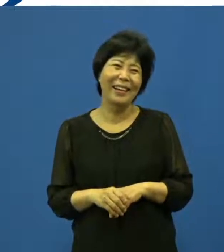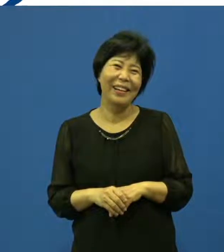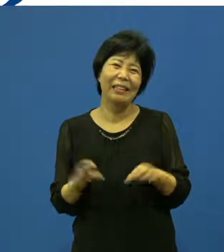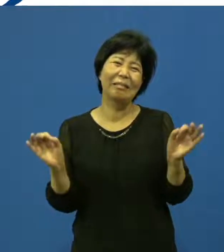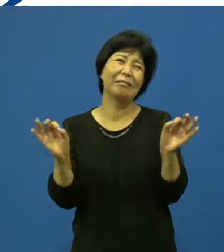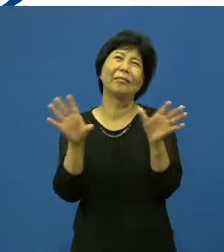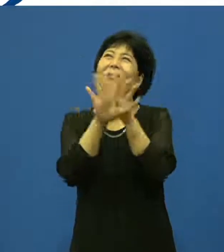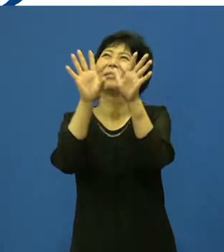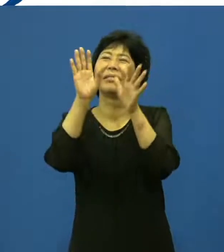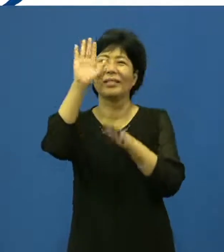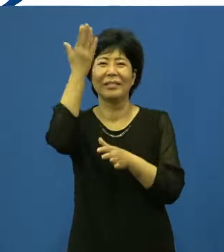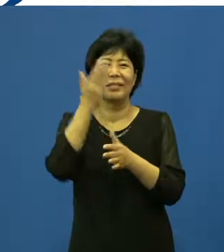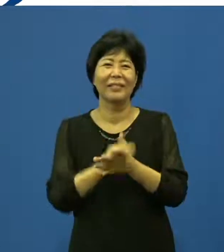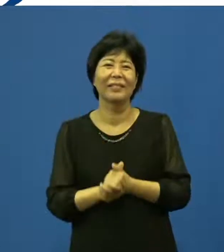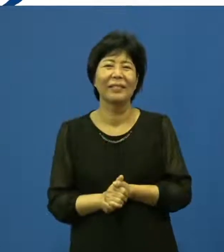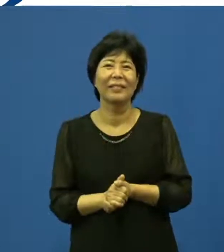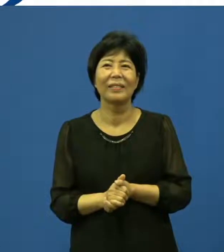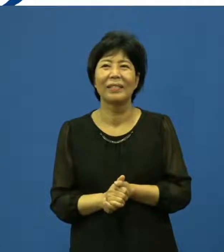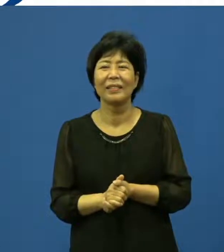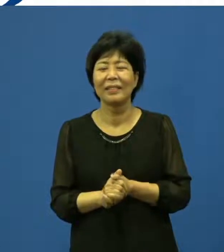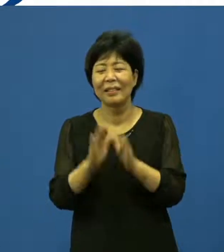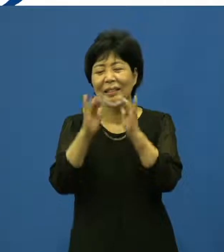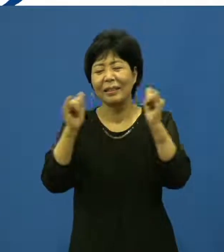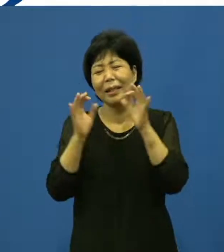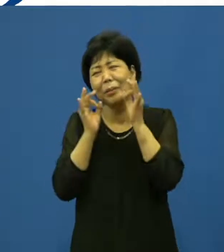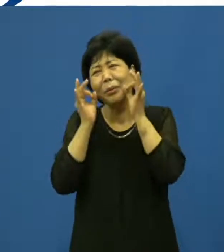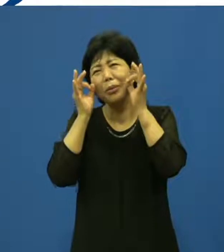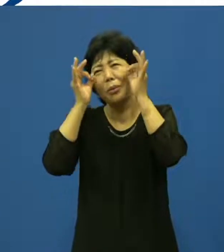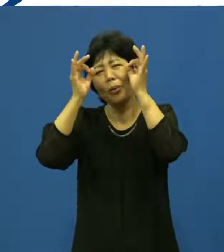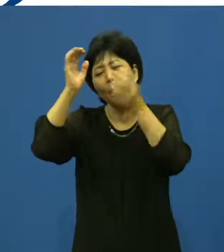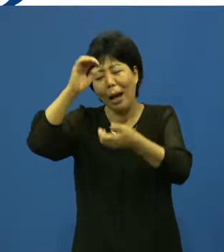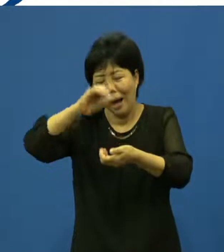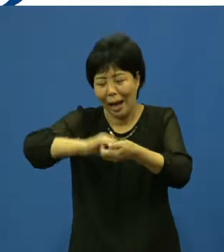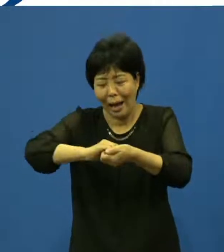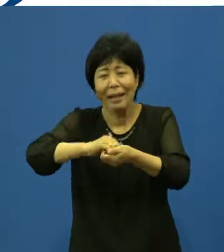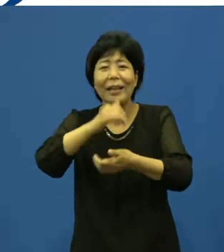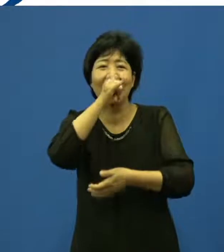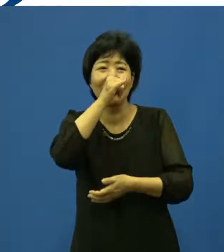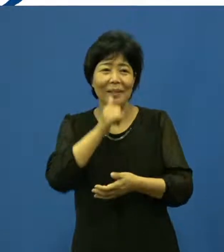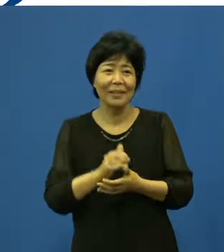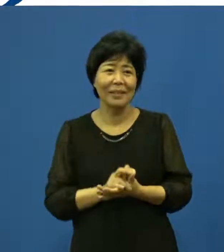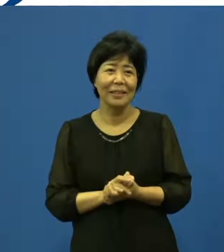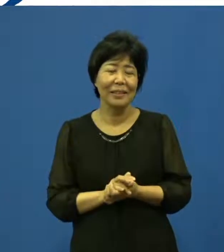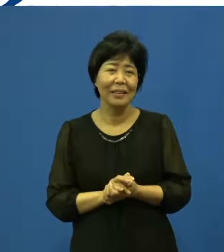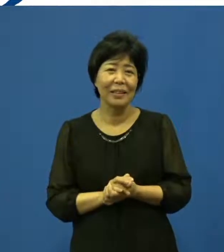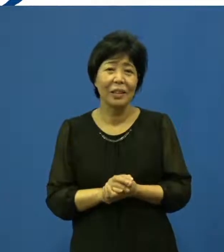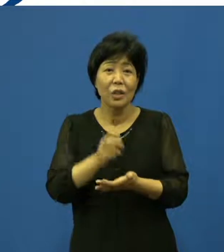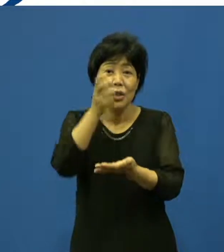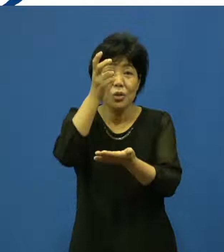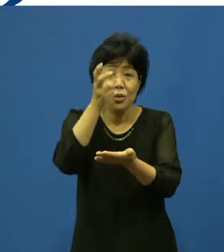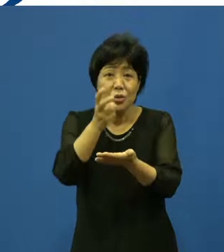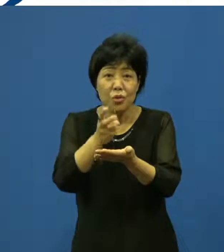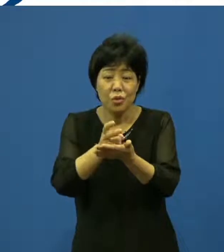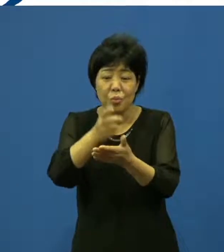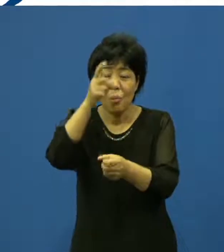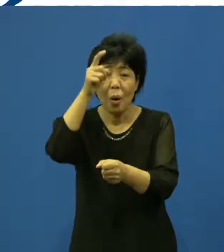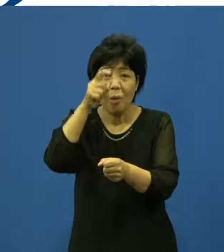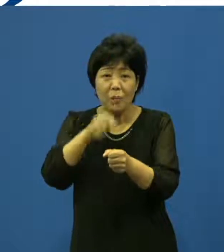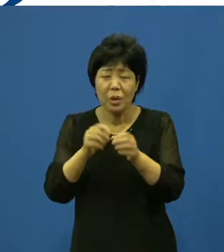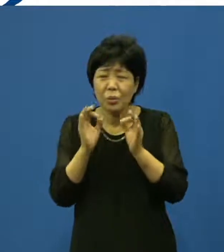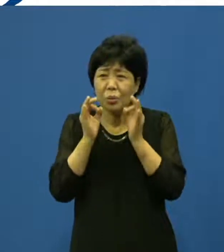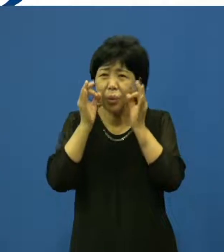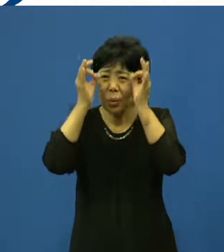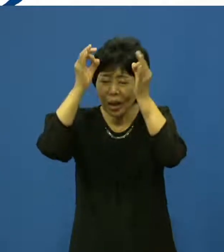없어져요. 이 인간의 노력의 한계를 의미하는 것입니다. 율법적 노력의 한계라는 거예요.